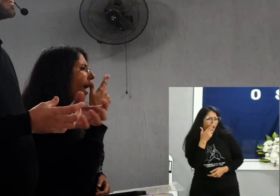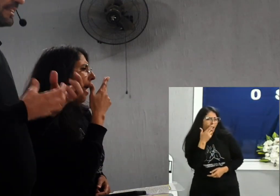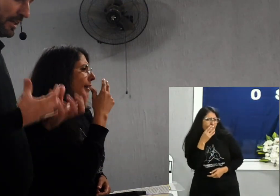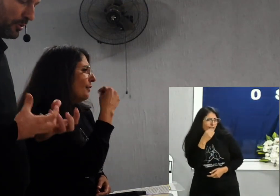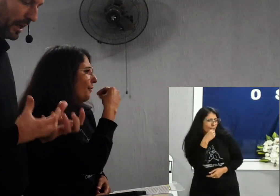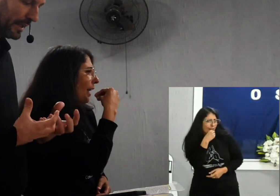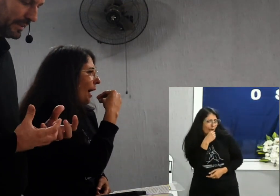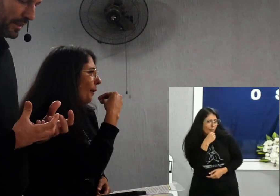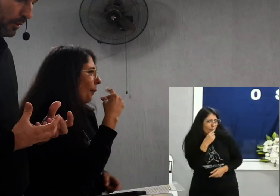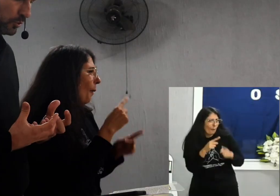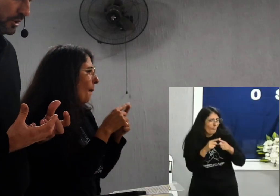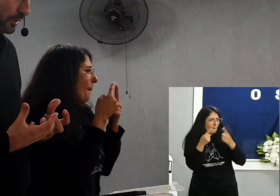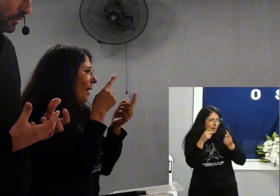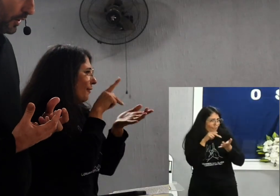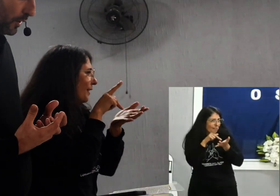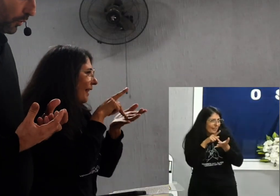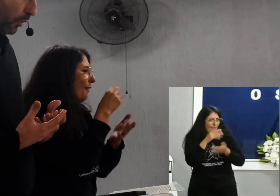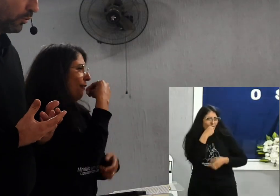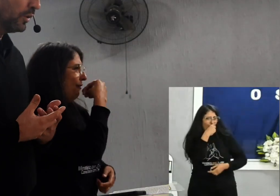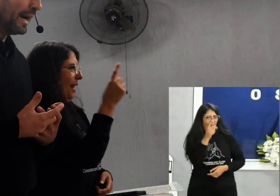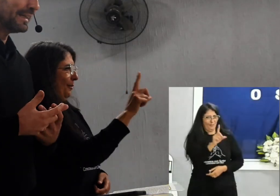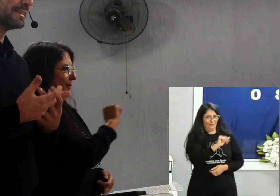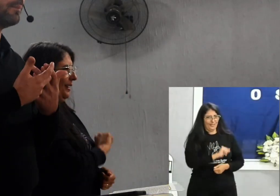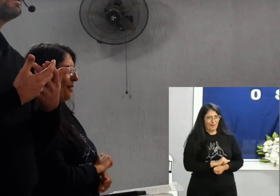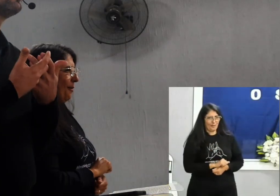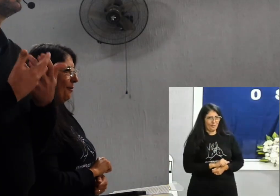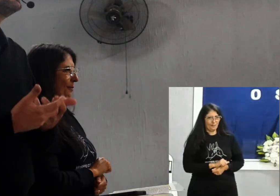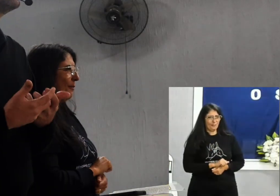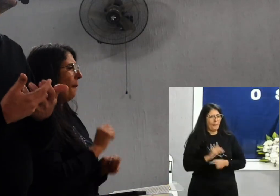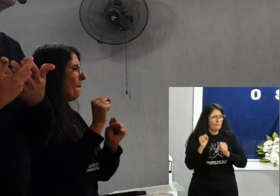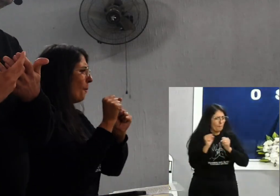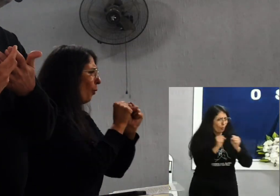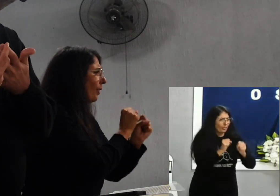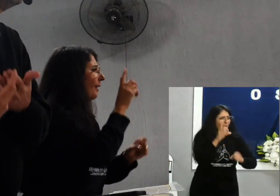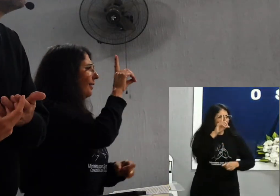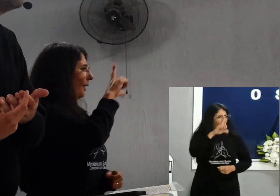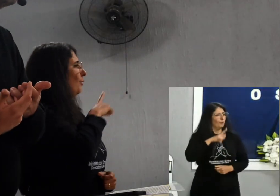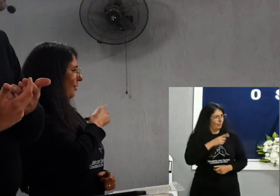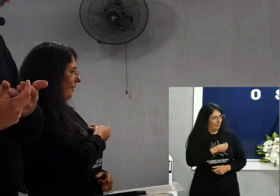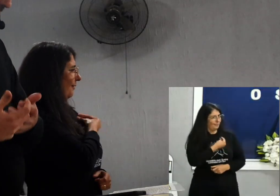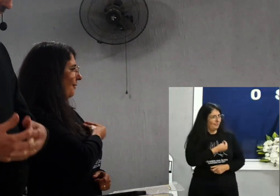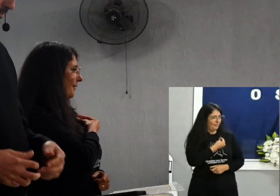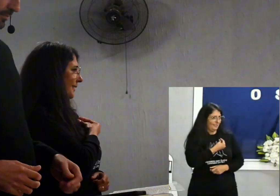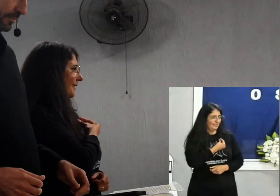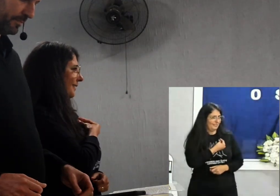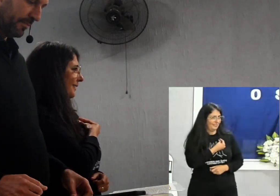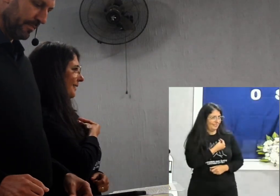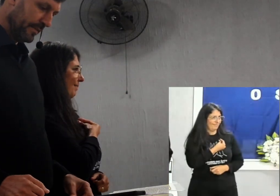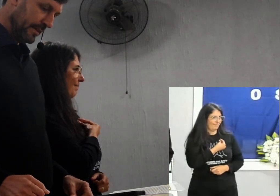o fascínio que aqueles irmãos tinham com a sabedoria deste mundo.